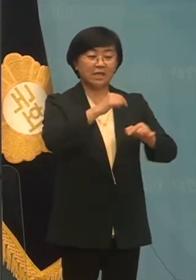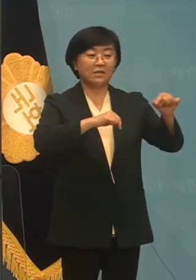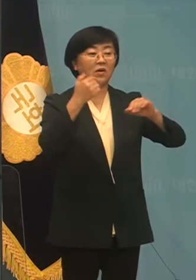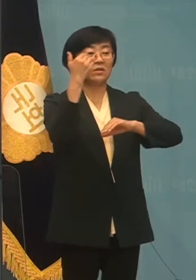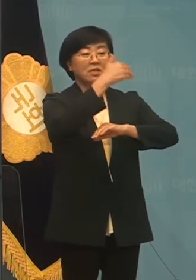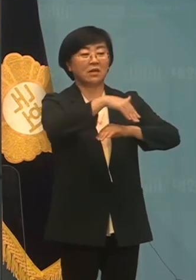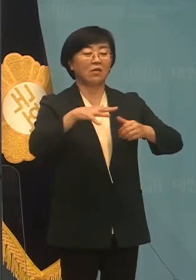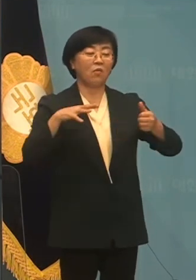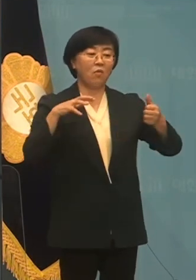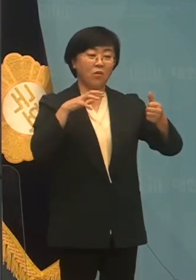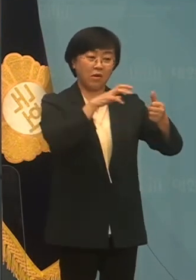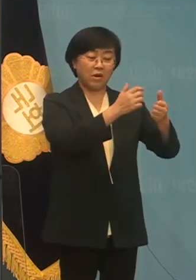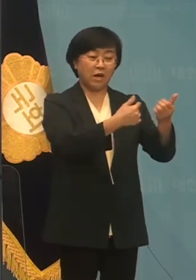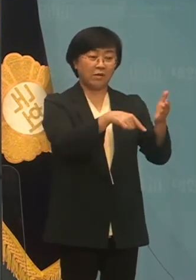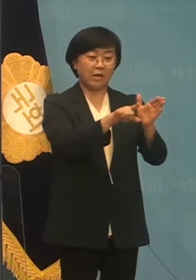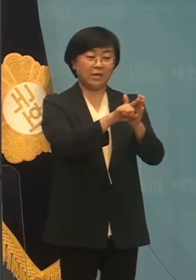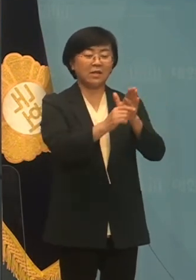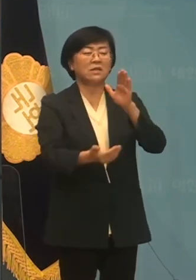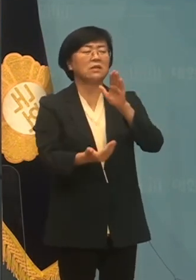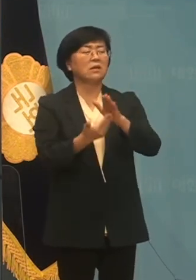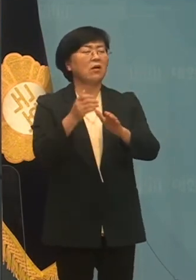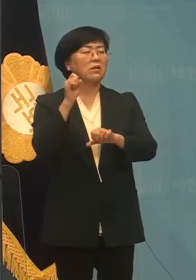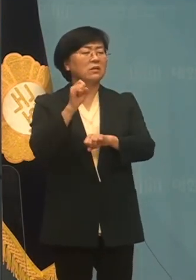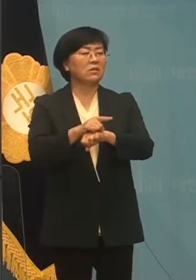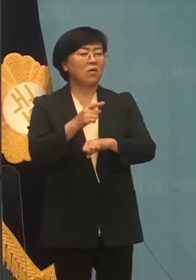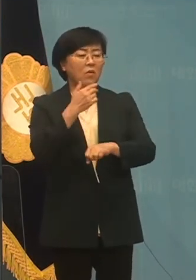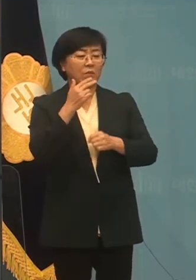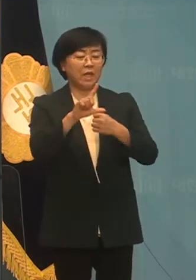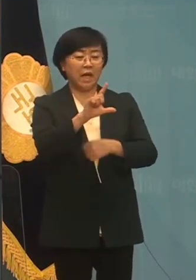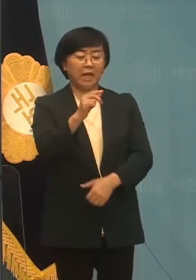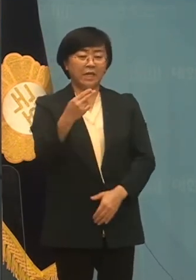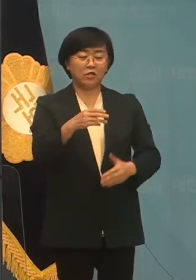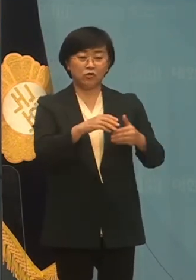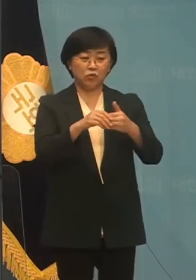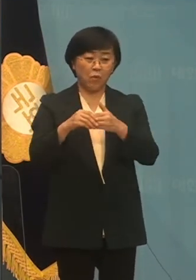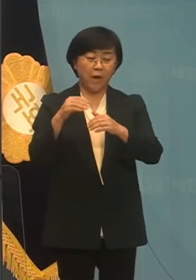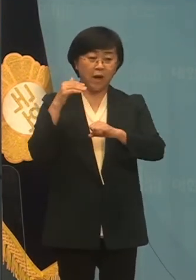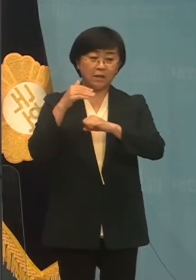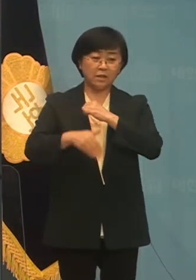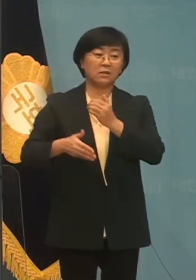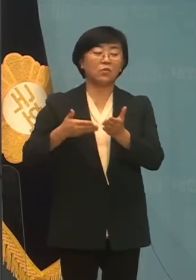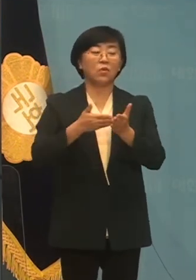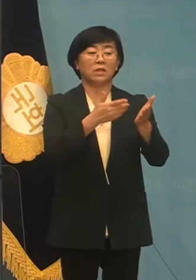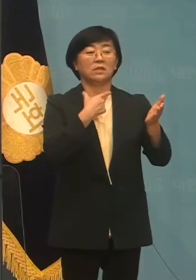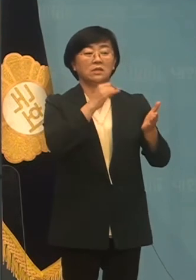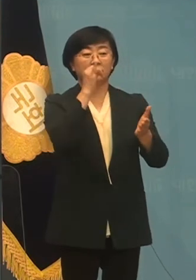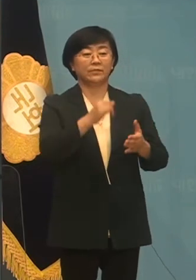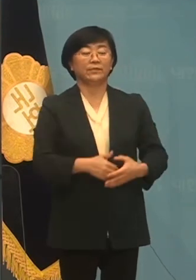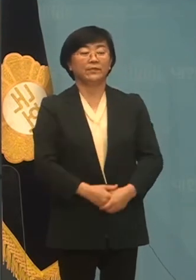정책을 공격하려고 실현성 없는 LH 주도 방식을 요구한 것입니다.